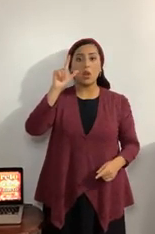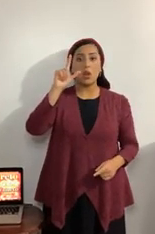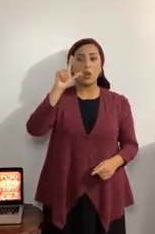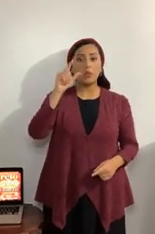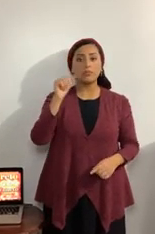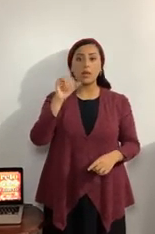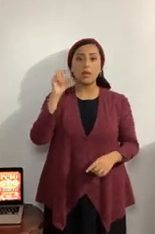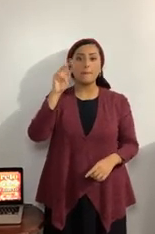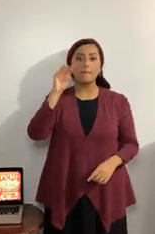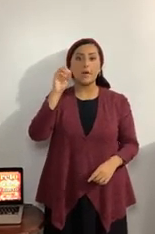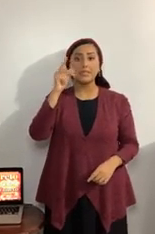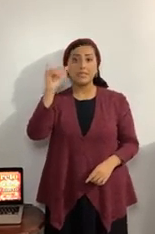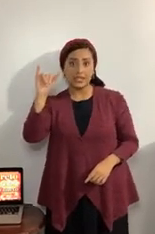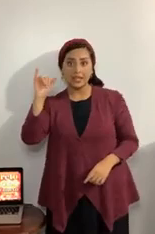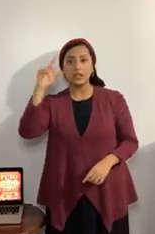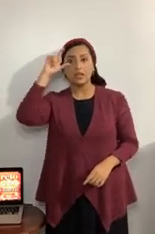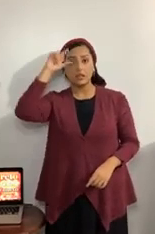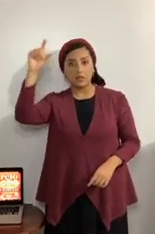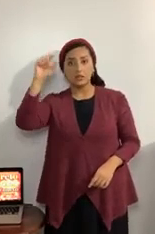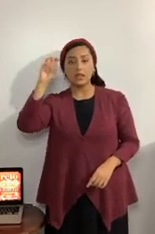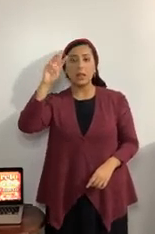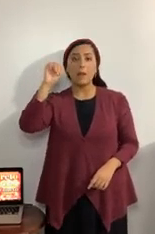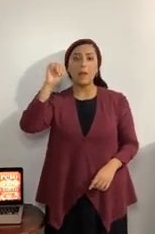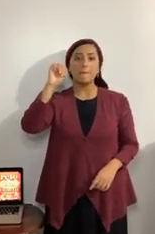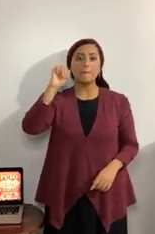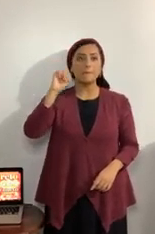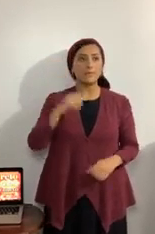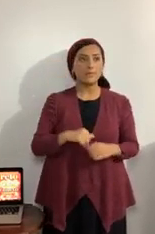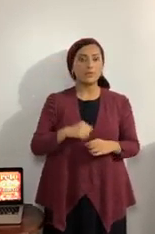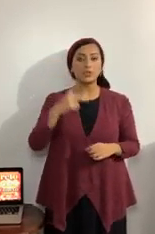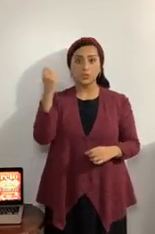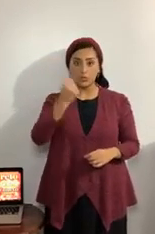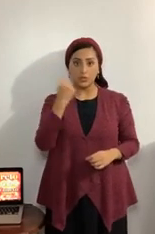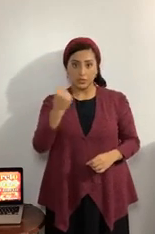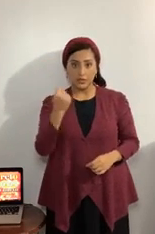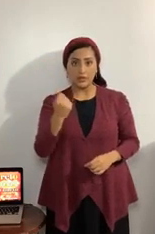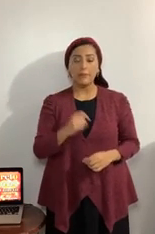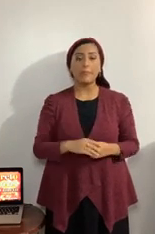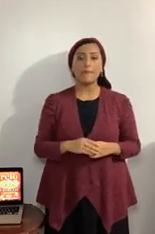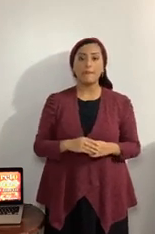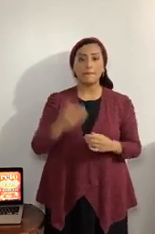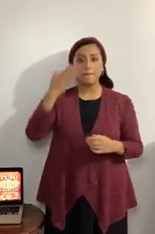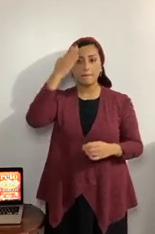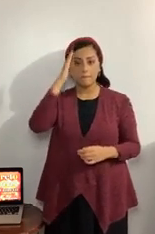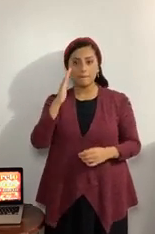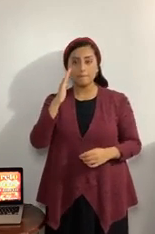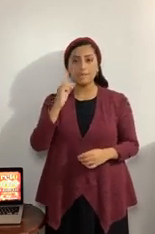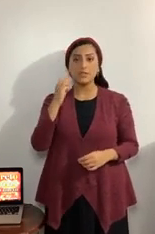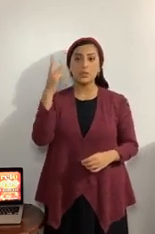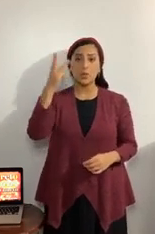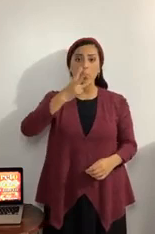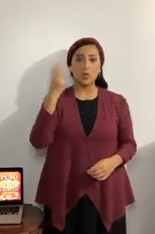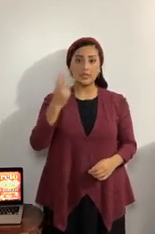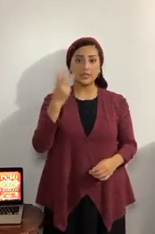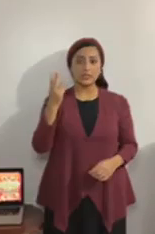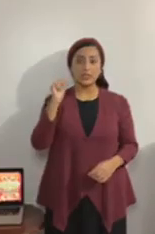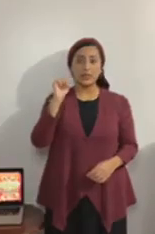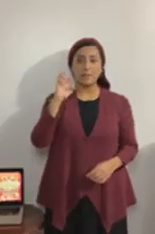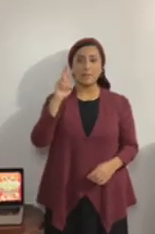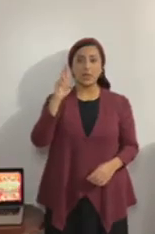lunes. Martis, Marte, el martes. Mercuris, Mercurio, o Hermes,